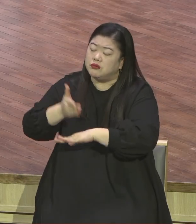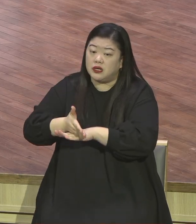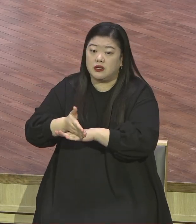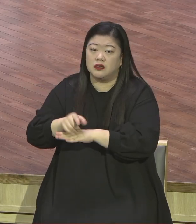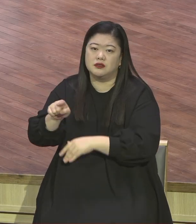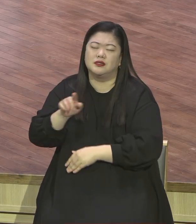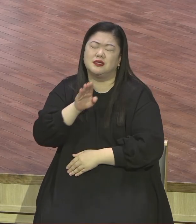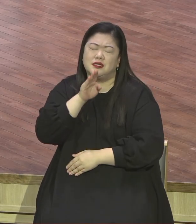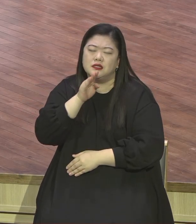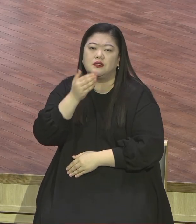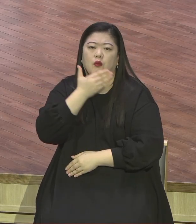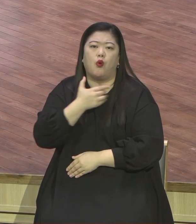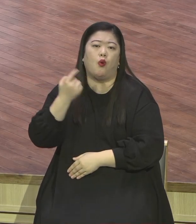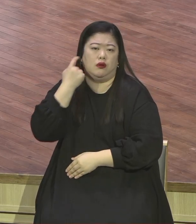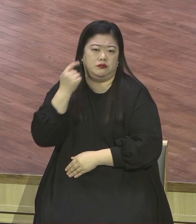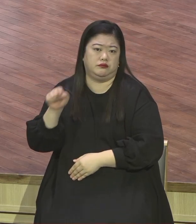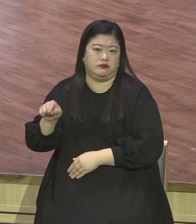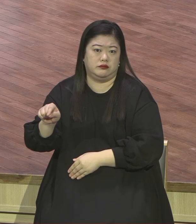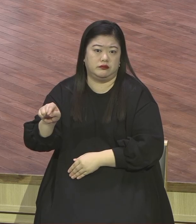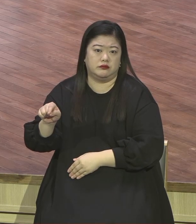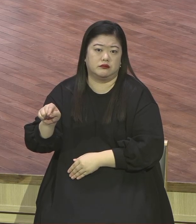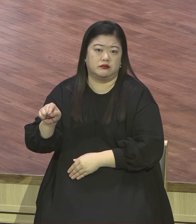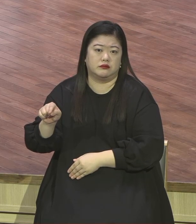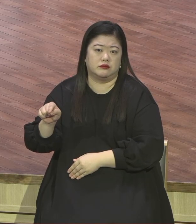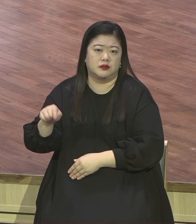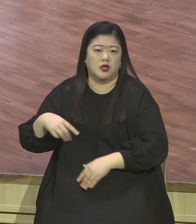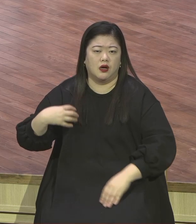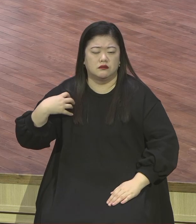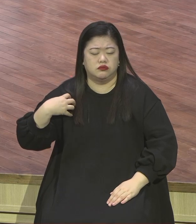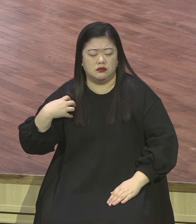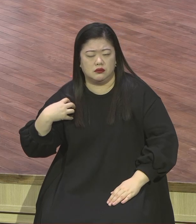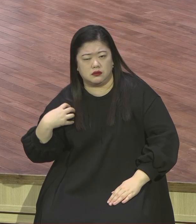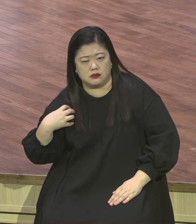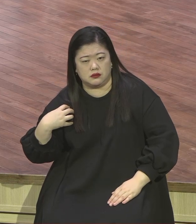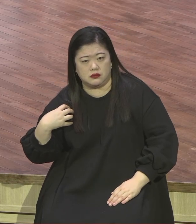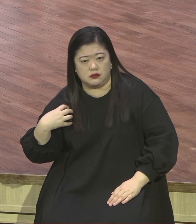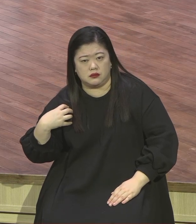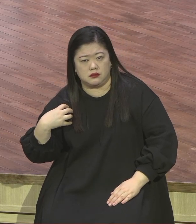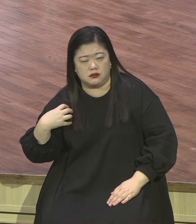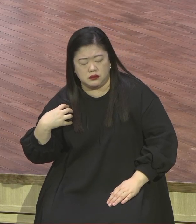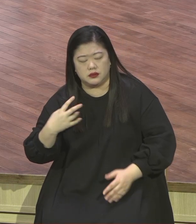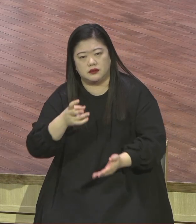이게 복음이에요 행복해야 돼요